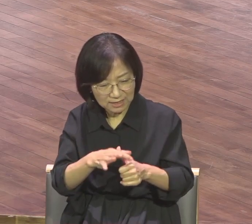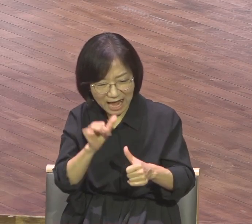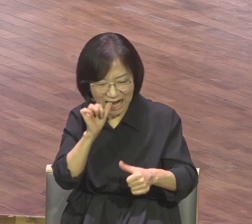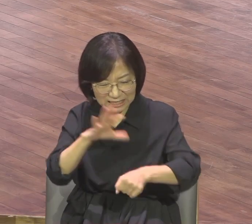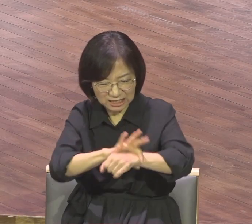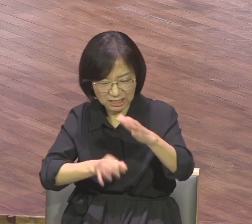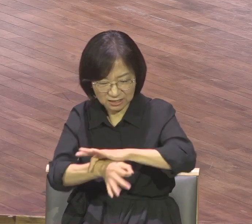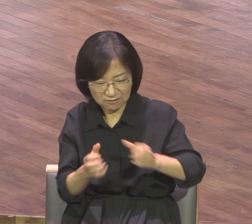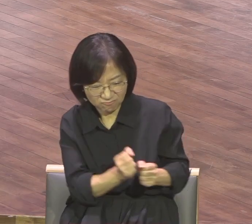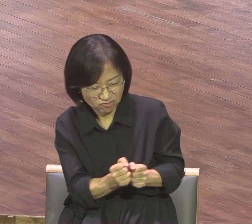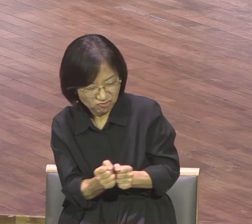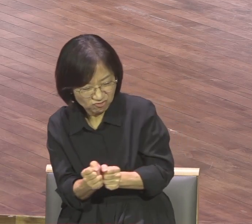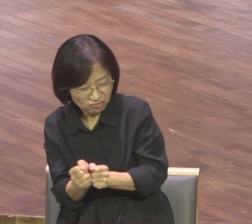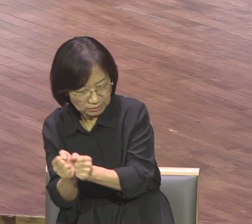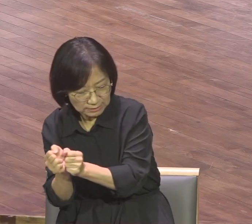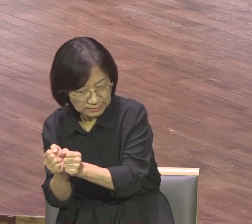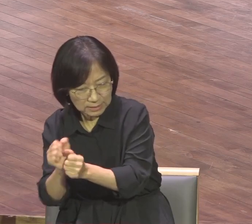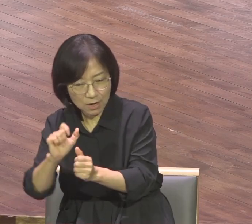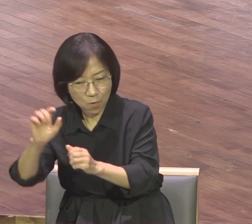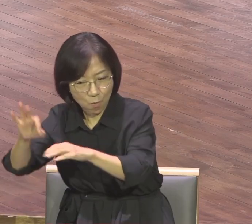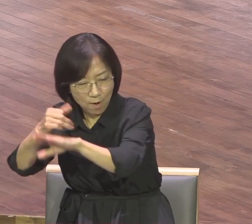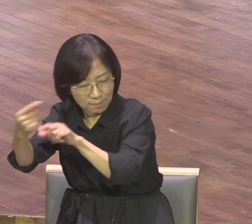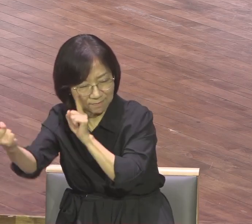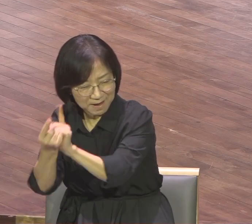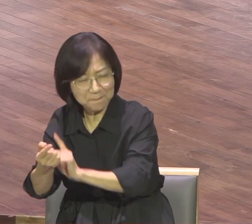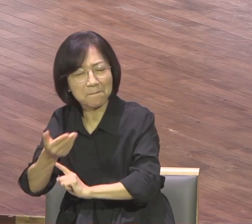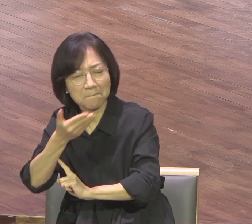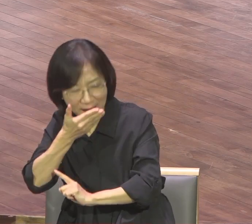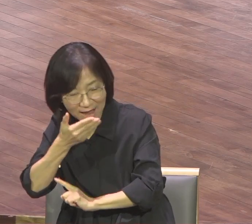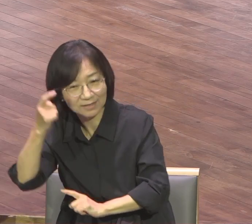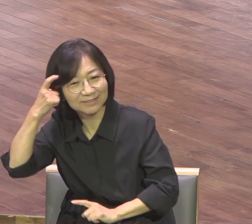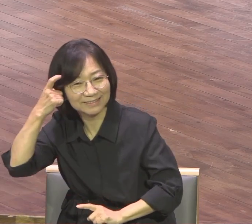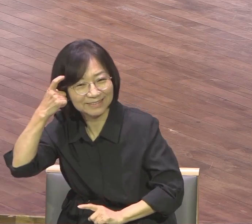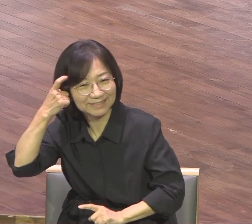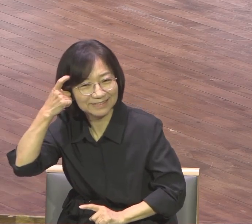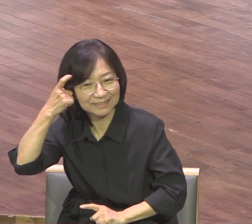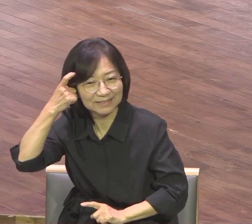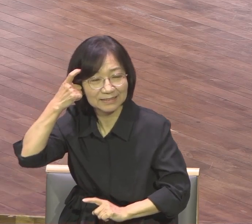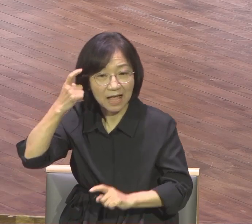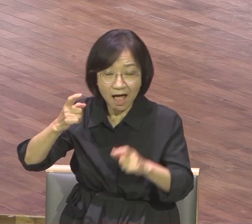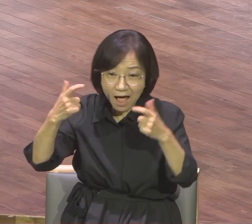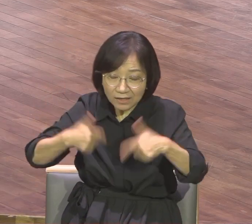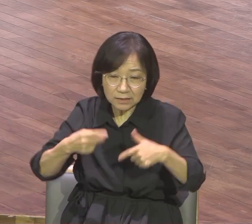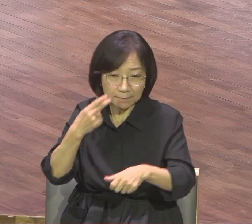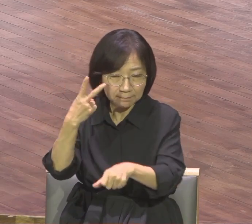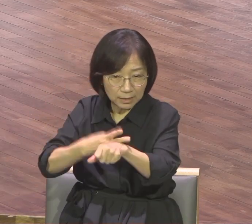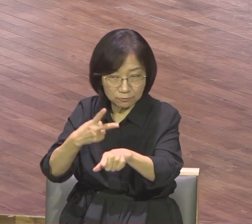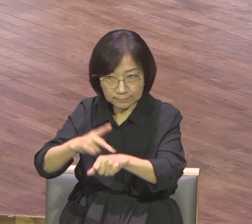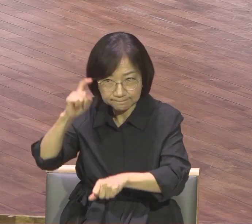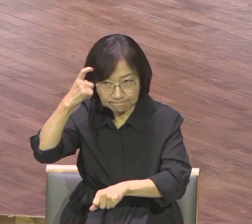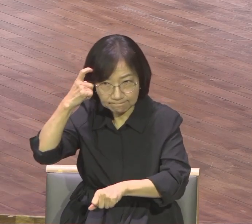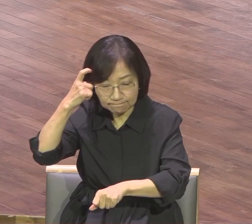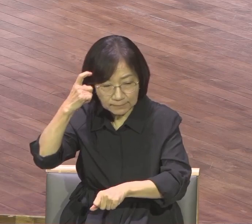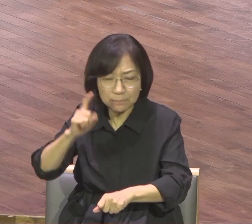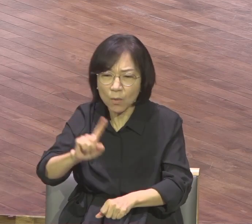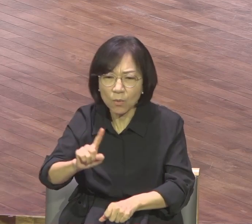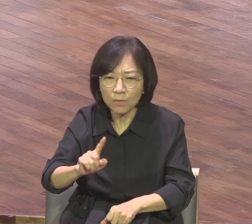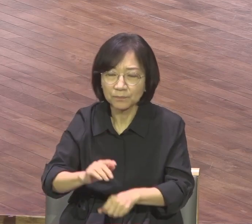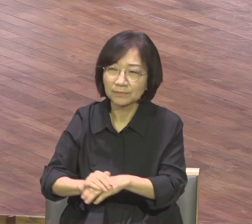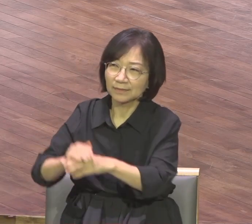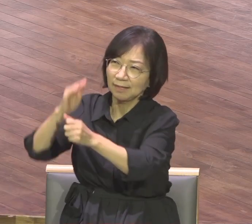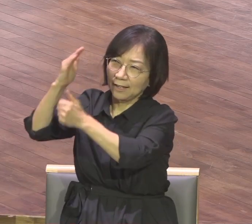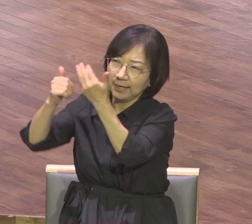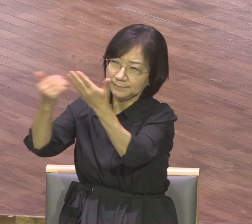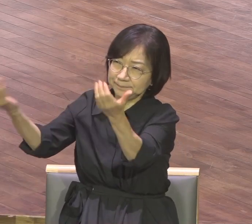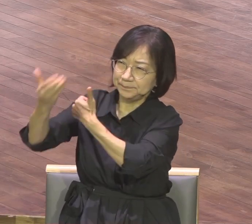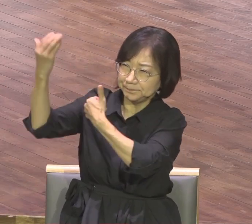수 있을 것이다. 사도 바울의 모든 생각과 관심 행동의 초점이 뭐냐? 하나님께서 자신에게 주신